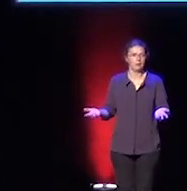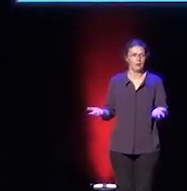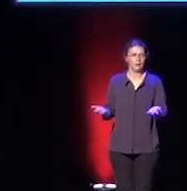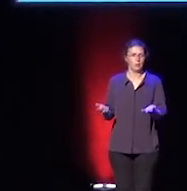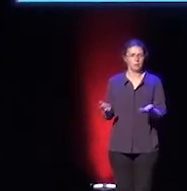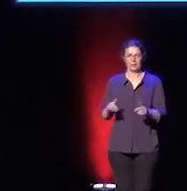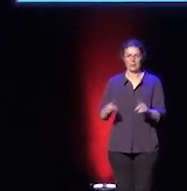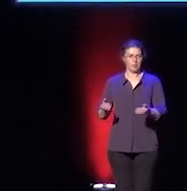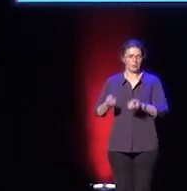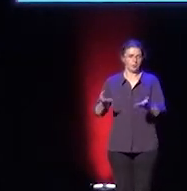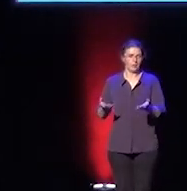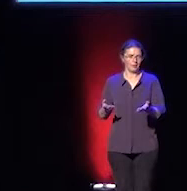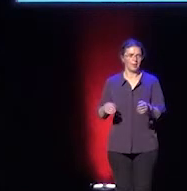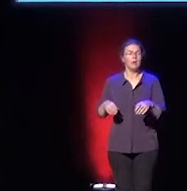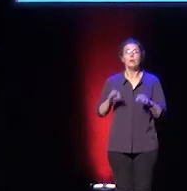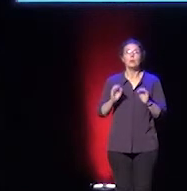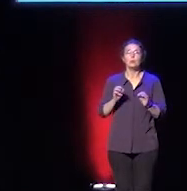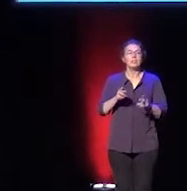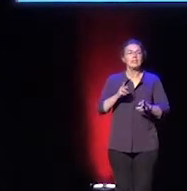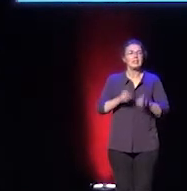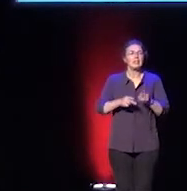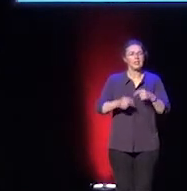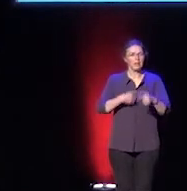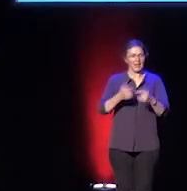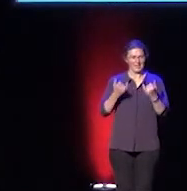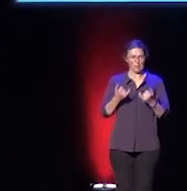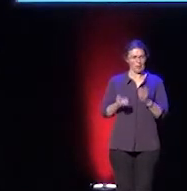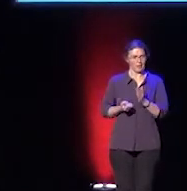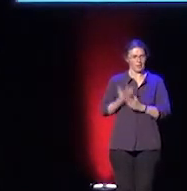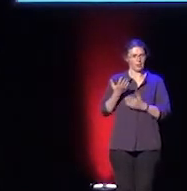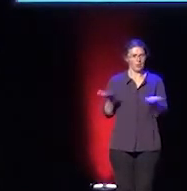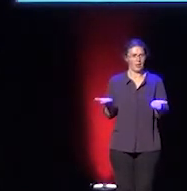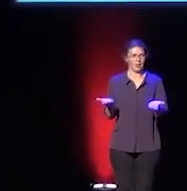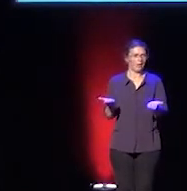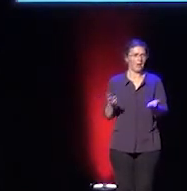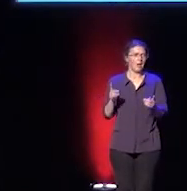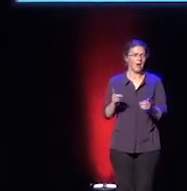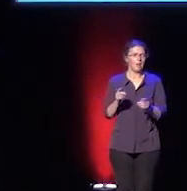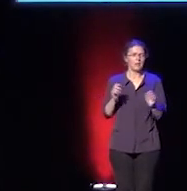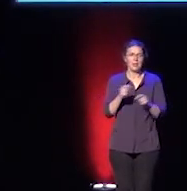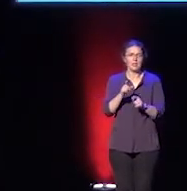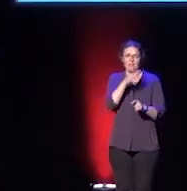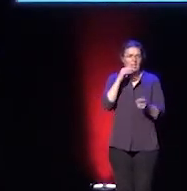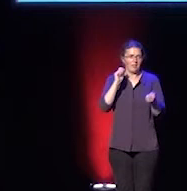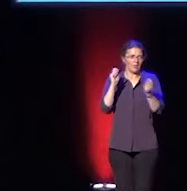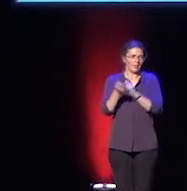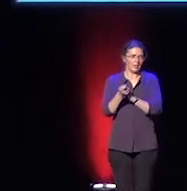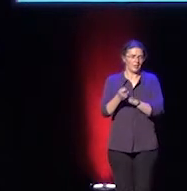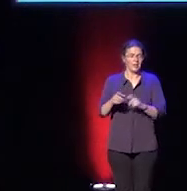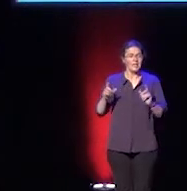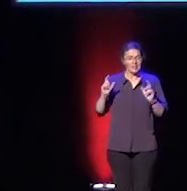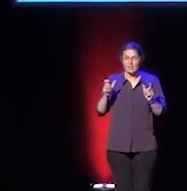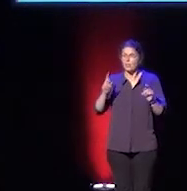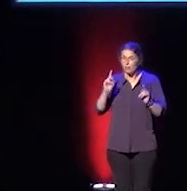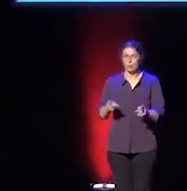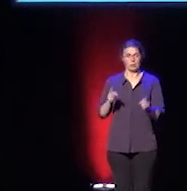Und da können einzelne Gerichtsverfahren, wie sie aktuell wieder gewesen sind, im Grunde genommen nicht viel bewegen. Da ist die Gesellschaft